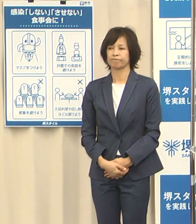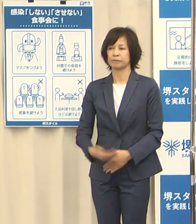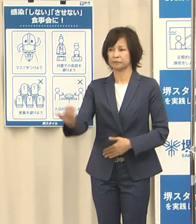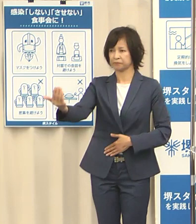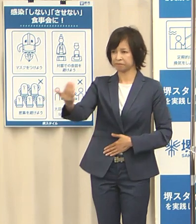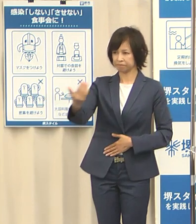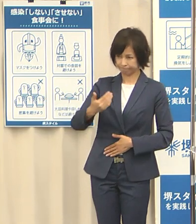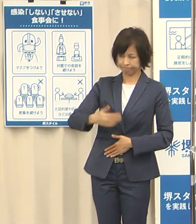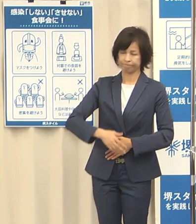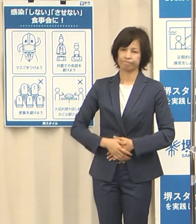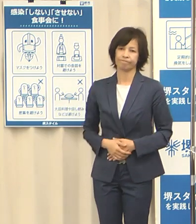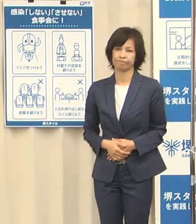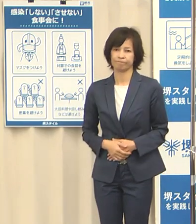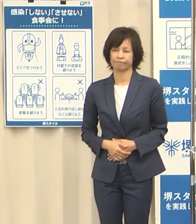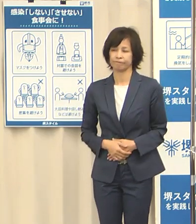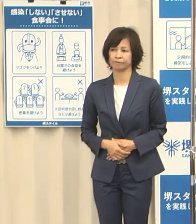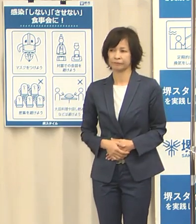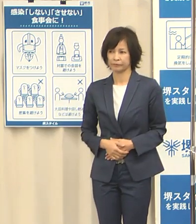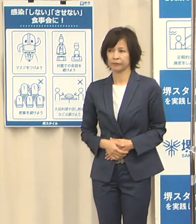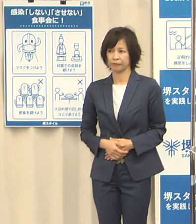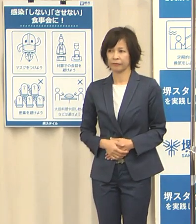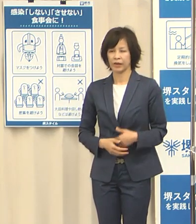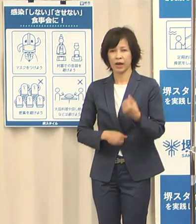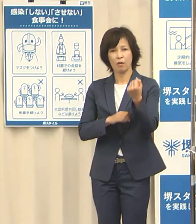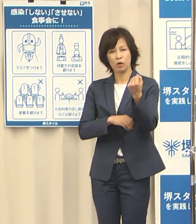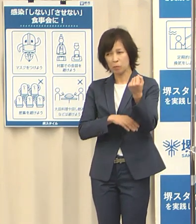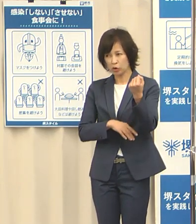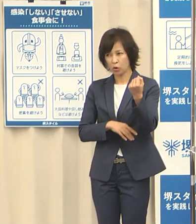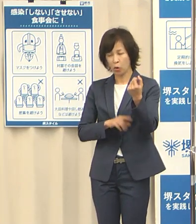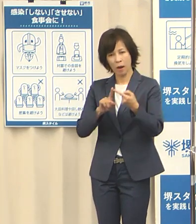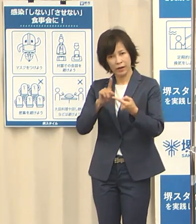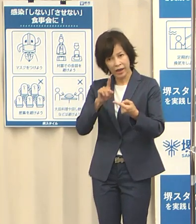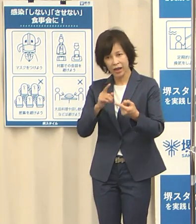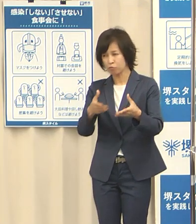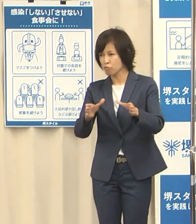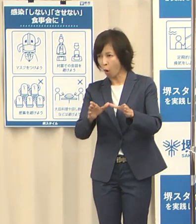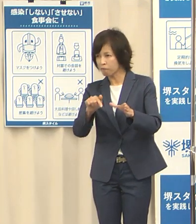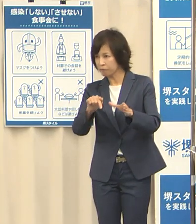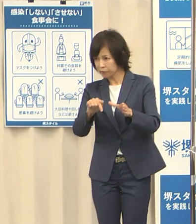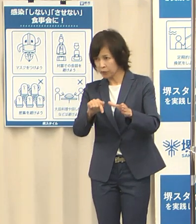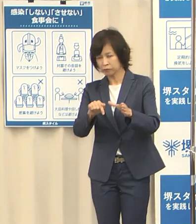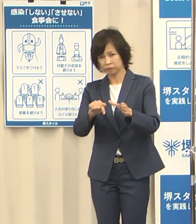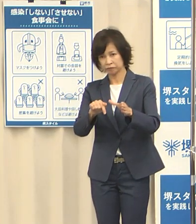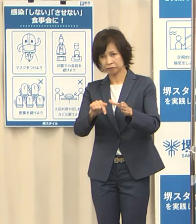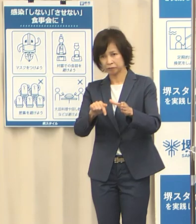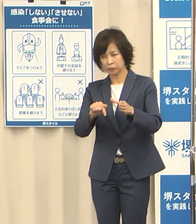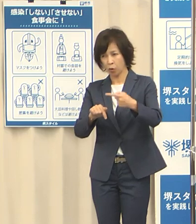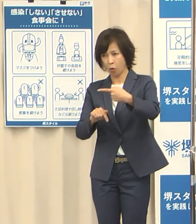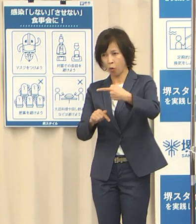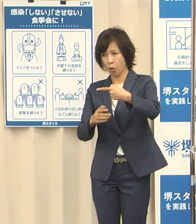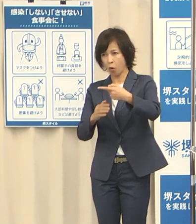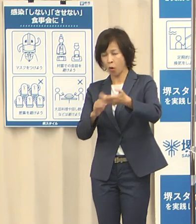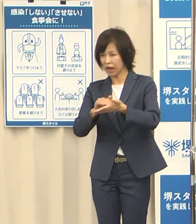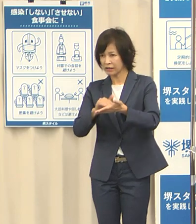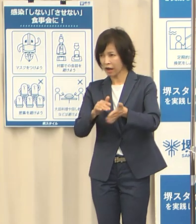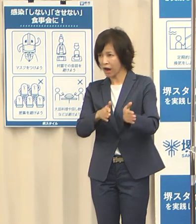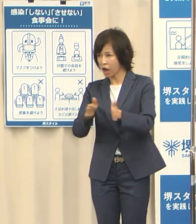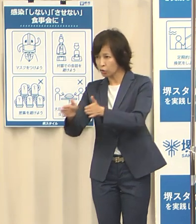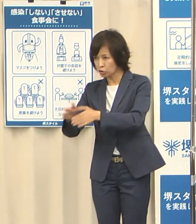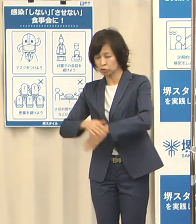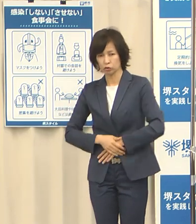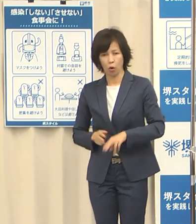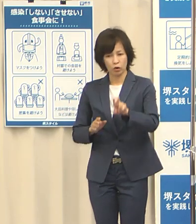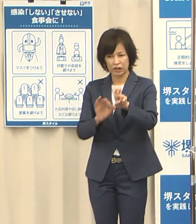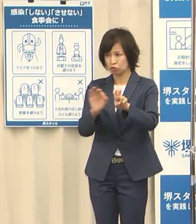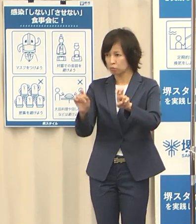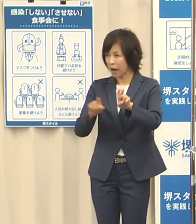すみません、そういうもともとなじまない部門を部署を分母から除くんだとすると、2割という目標は